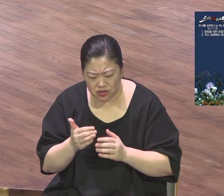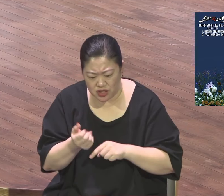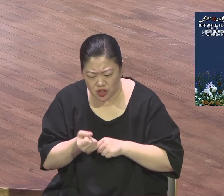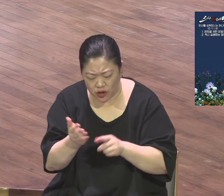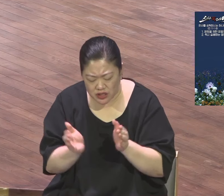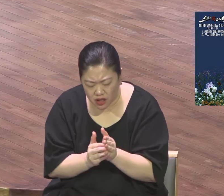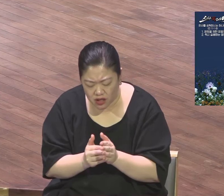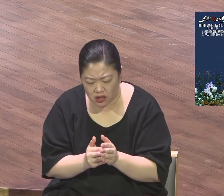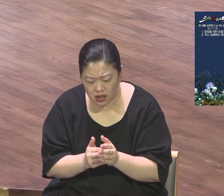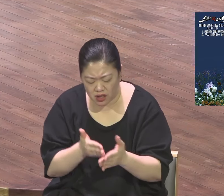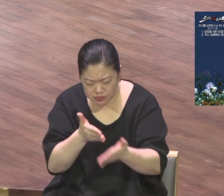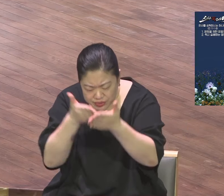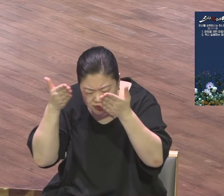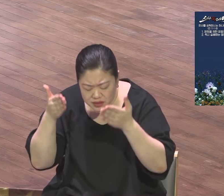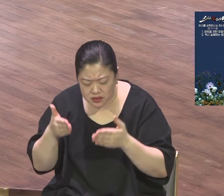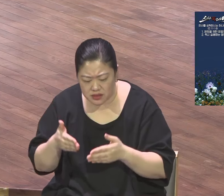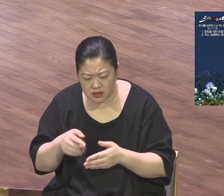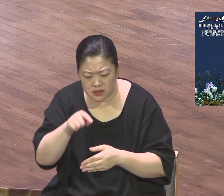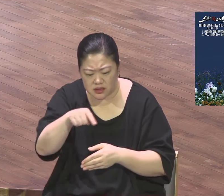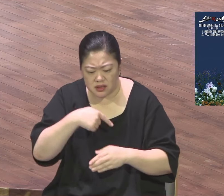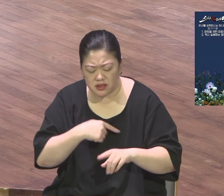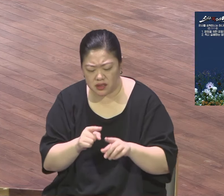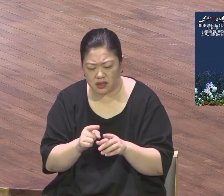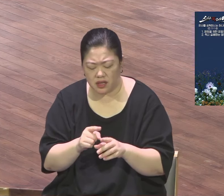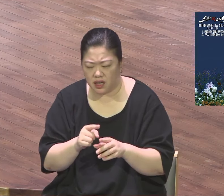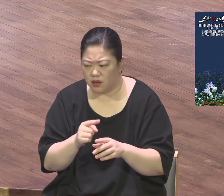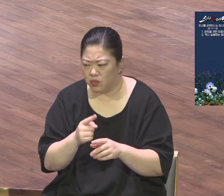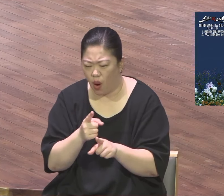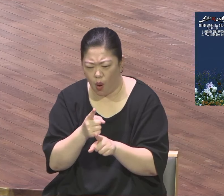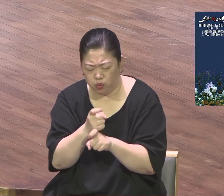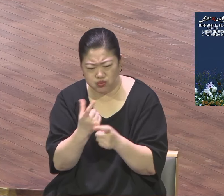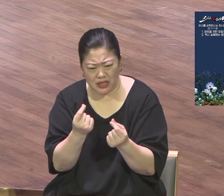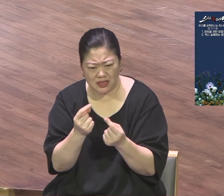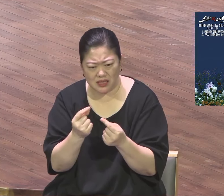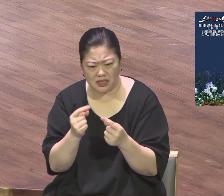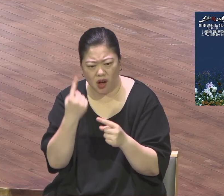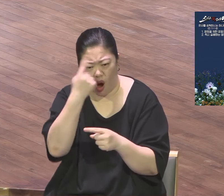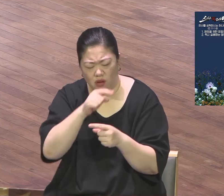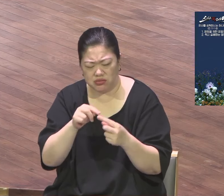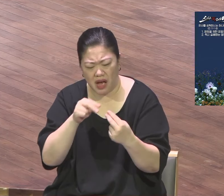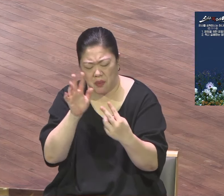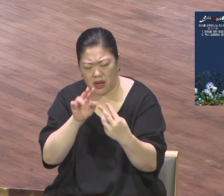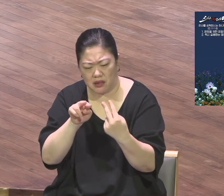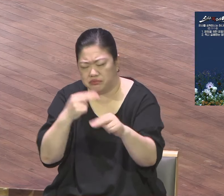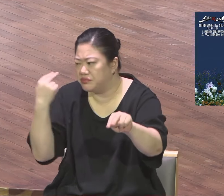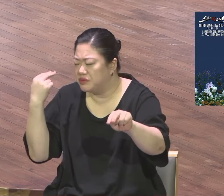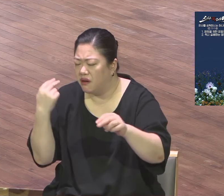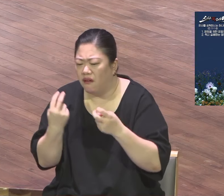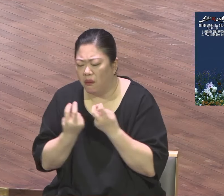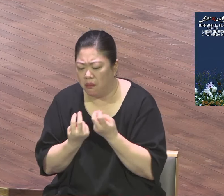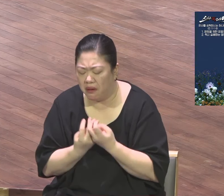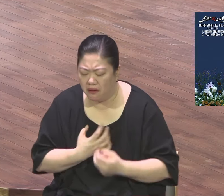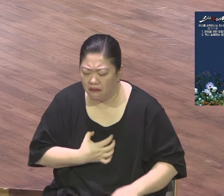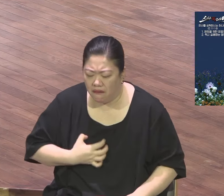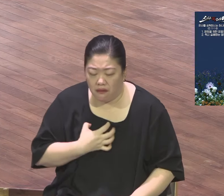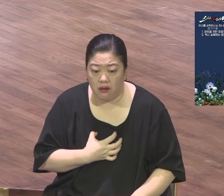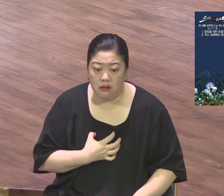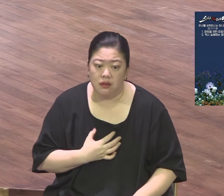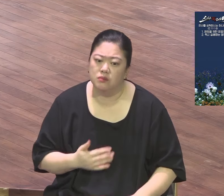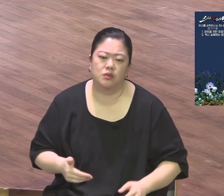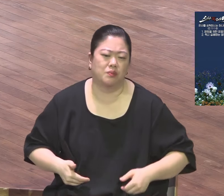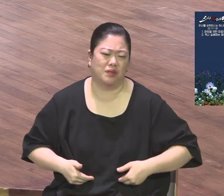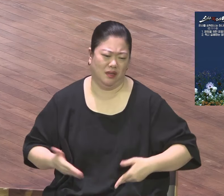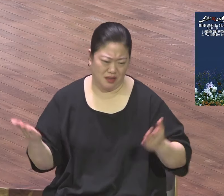구름 낀 하늘에 시선을 두고 날이 밝기를 맑기를 기다려서는 안 된다.